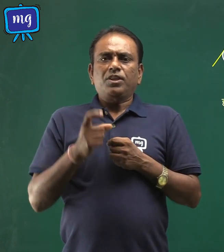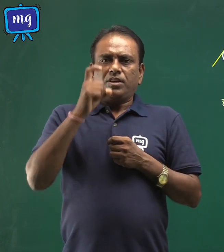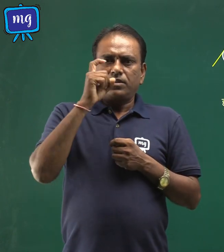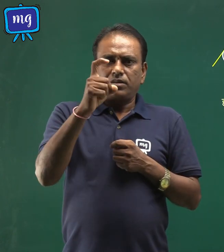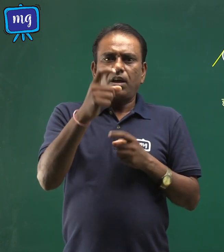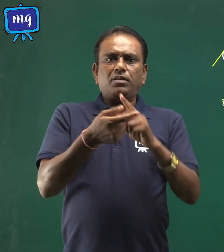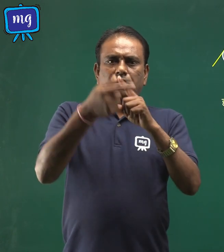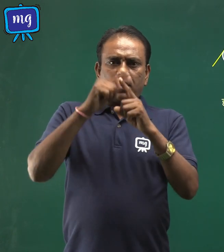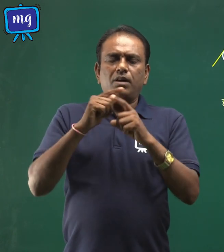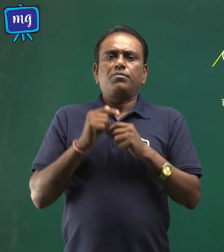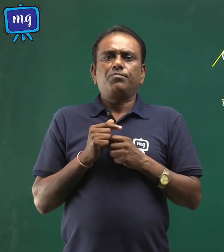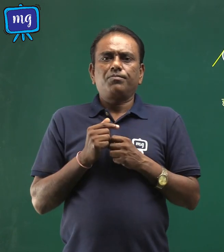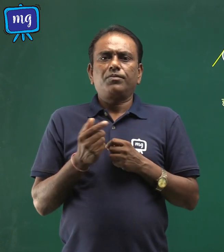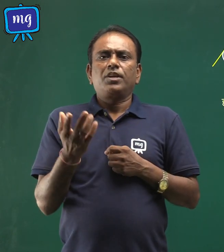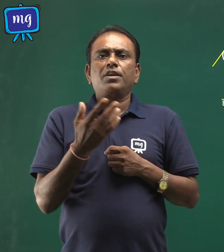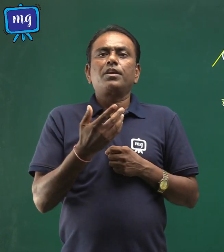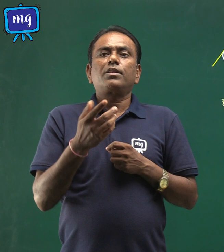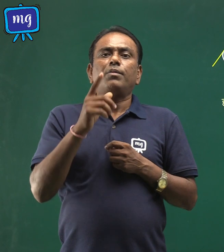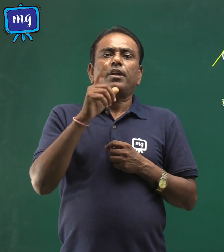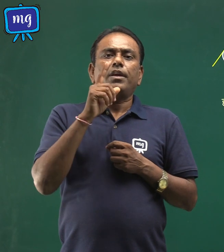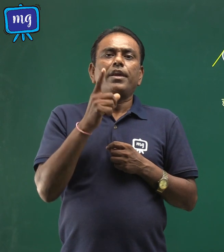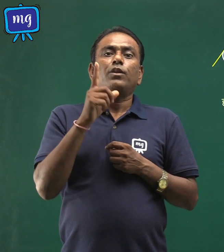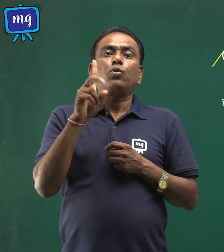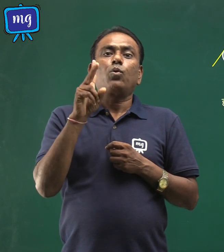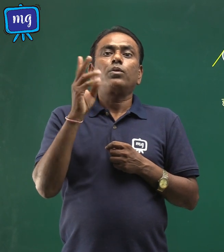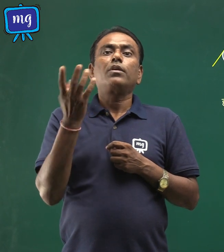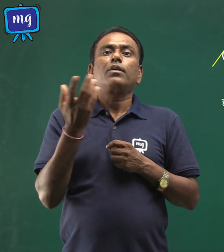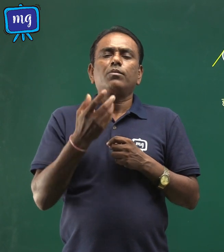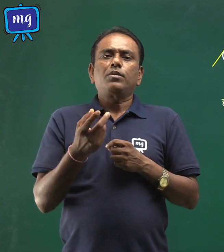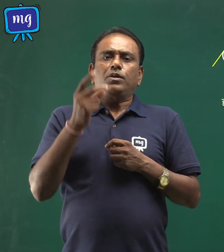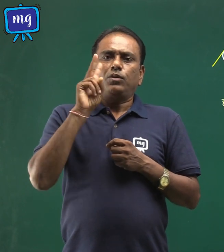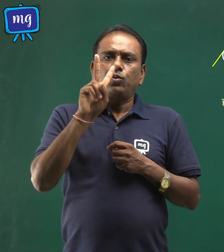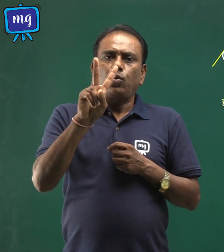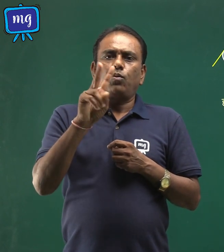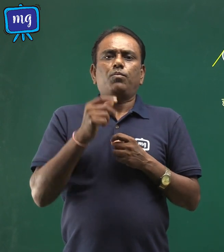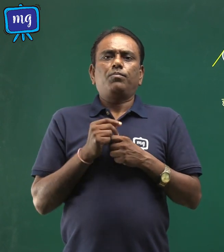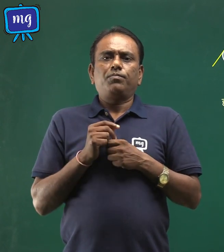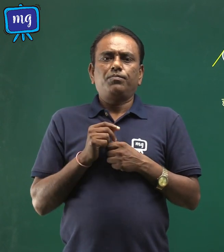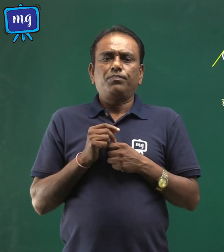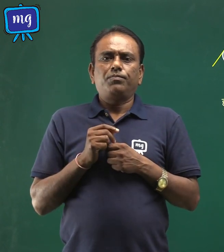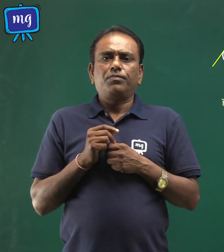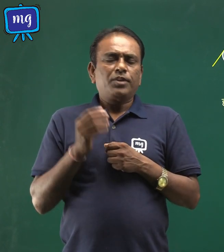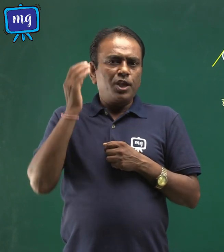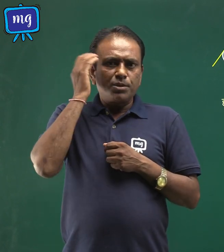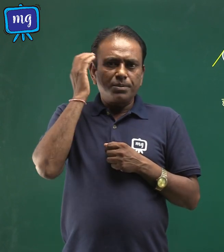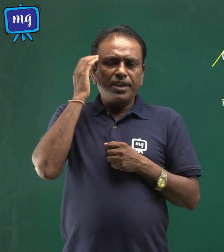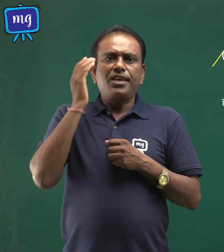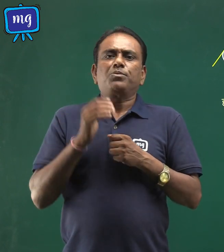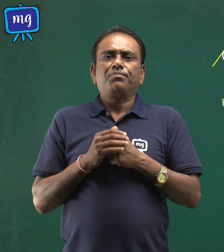सात का, कितनी बार गया? दो बार, समझ आ